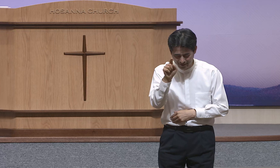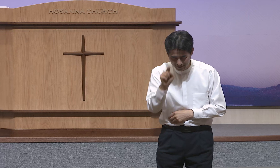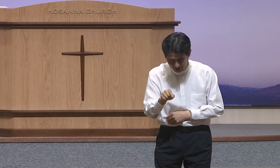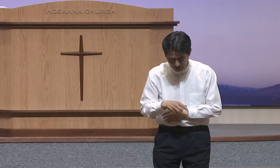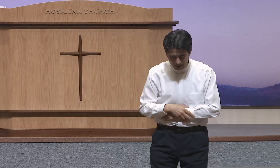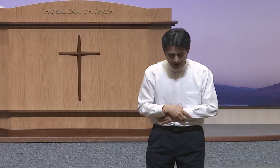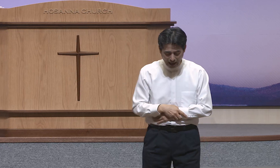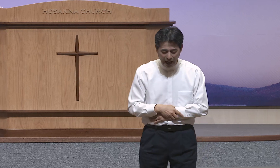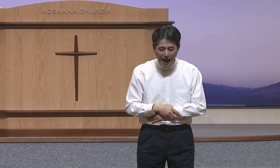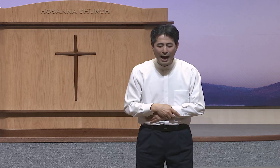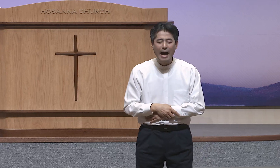딴딴딴딴딴